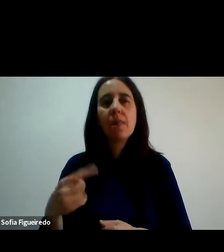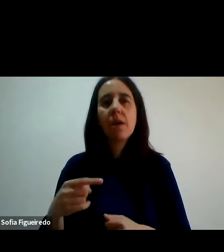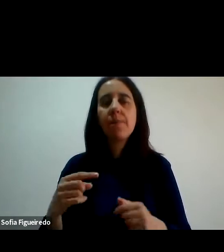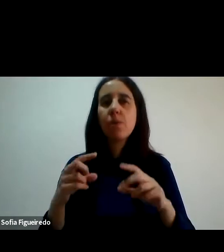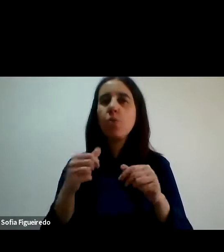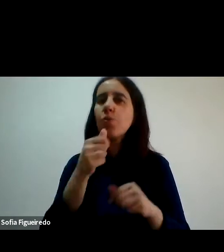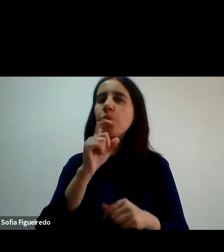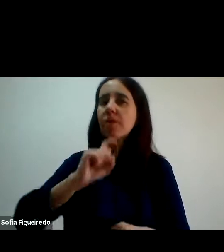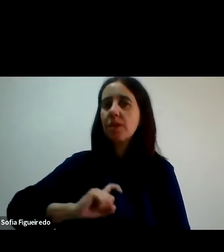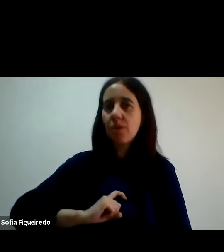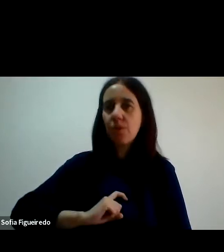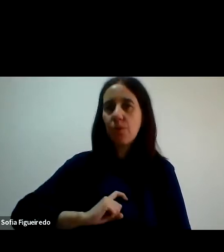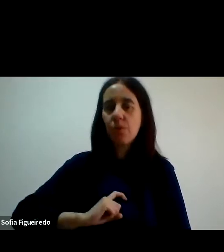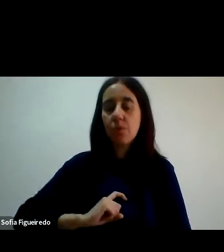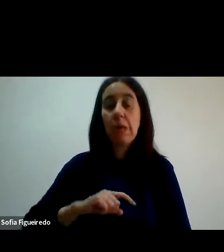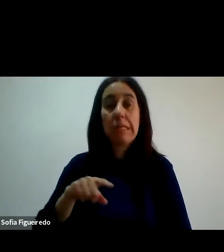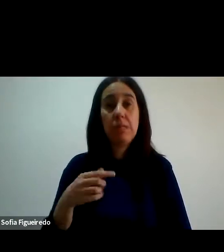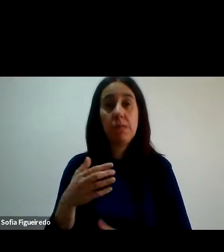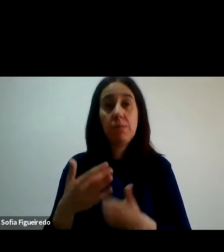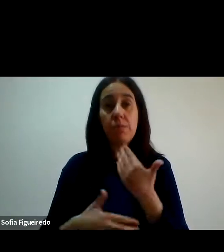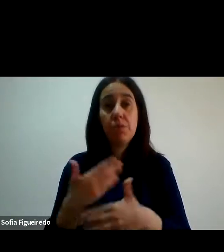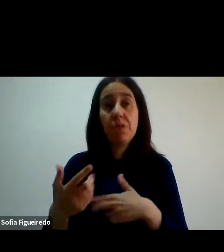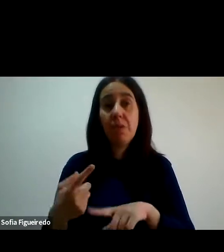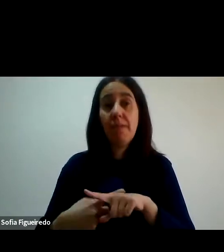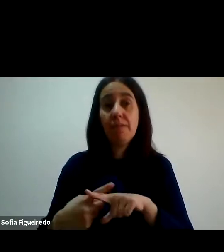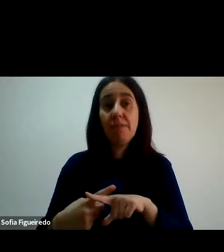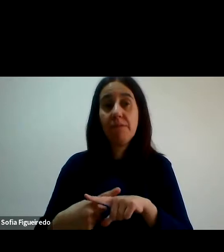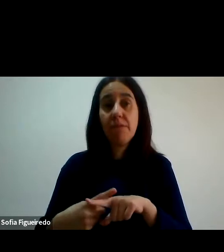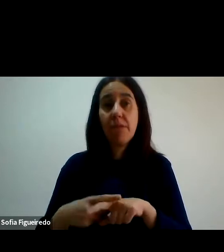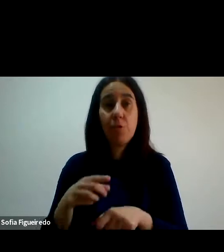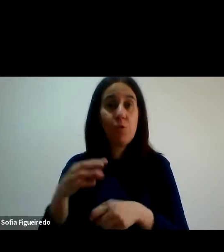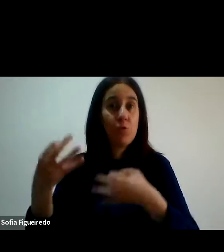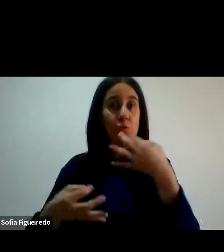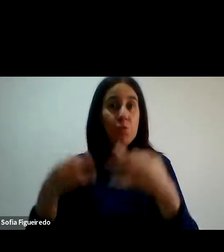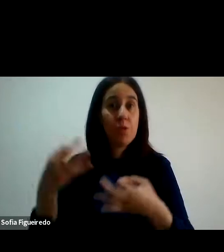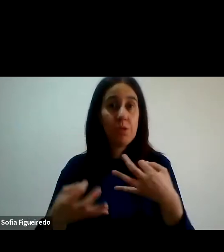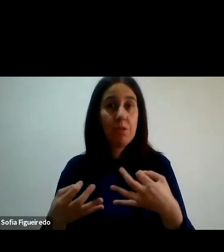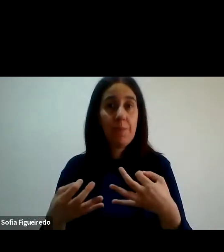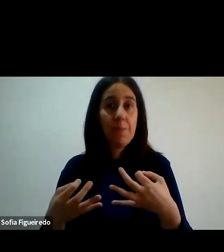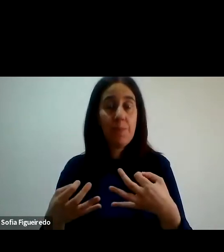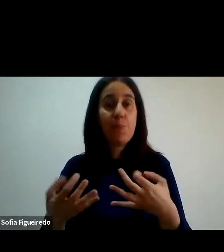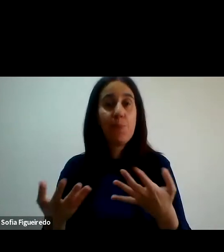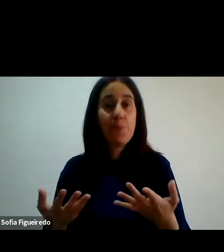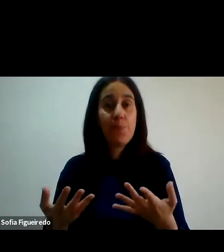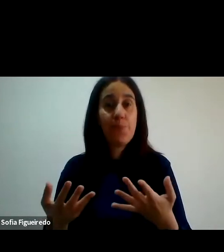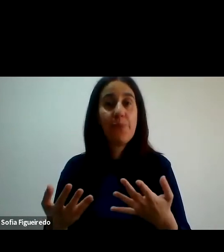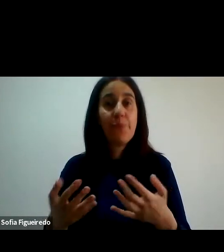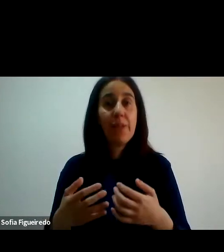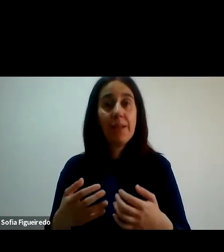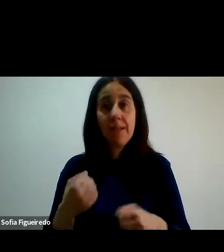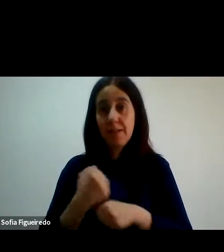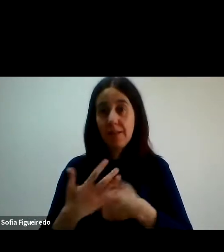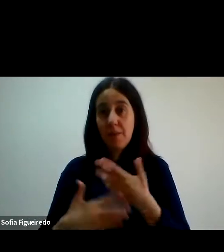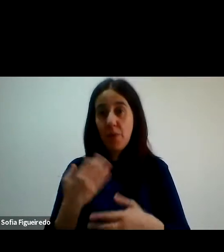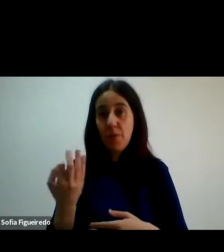neste caso, este processo foi um processo interessante na área da justiça, que foi, fez-se um trabalho